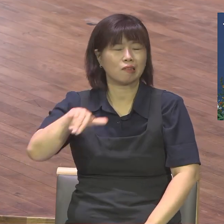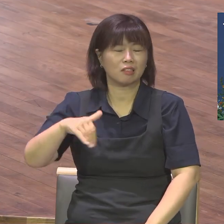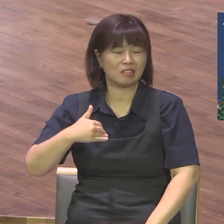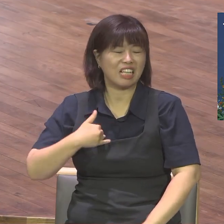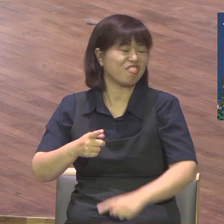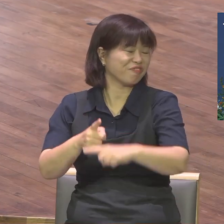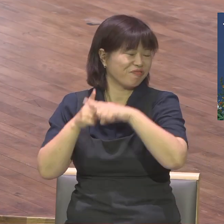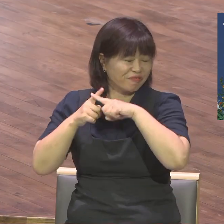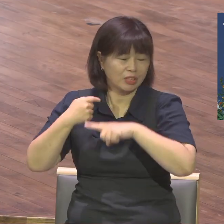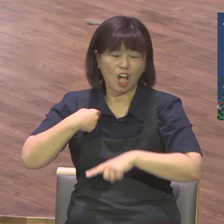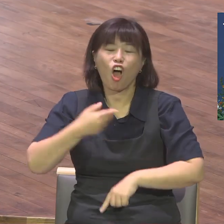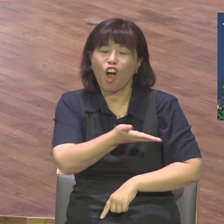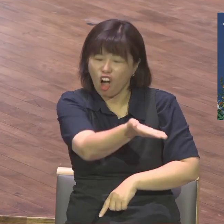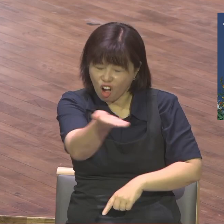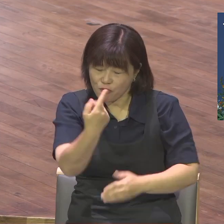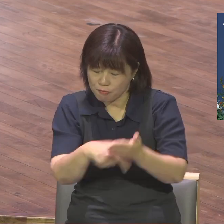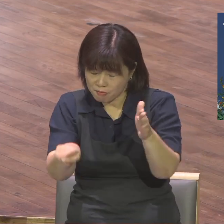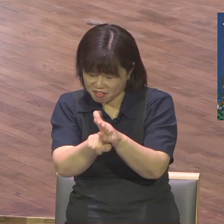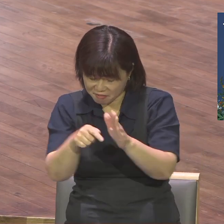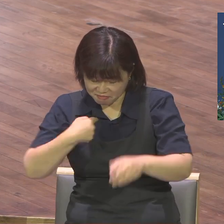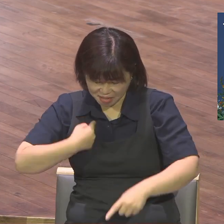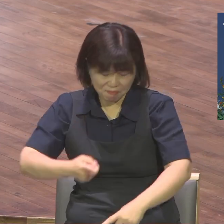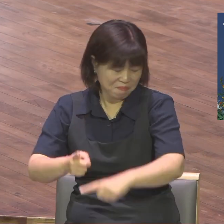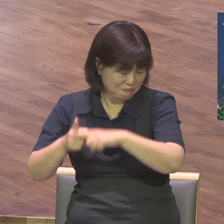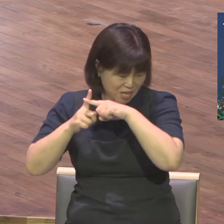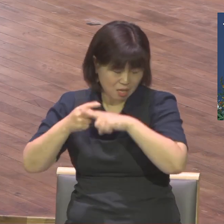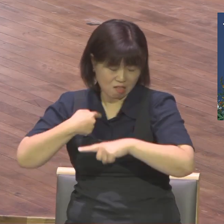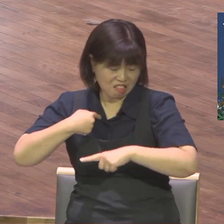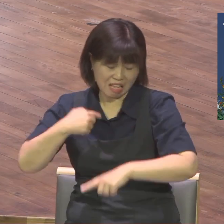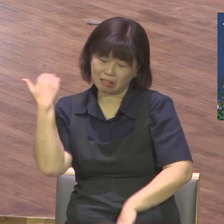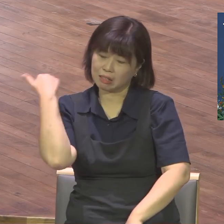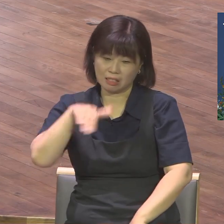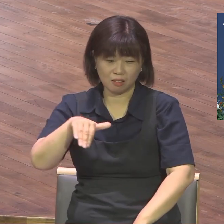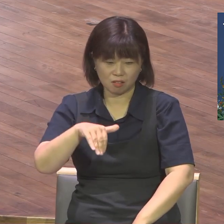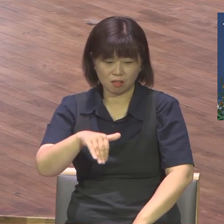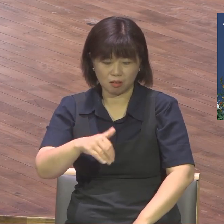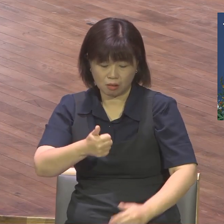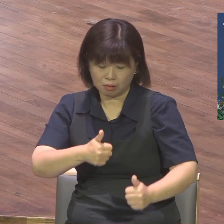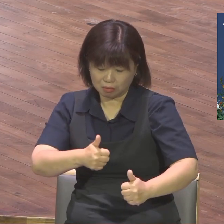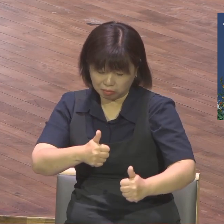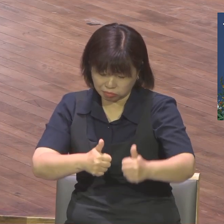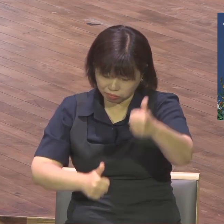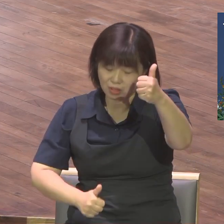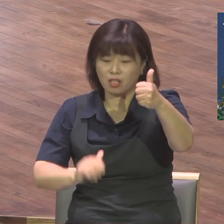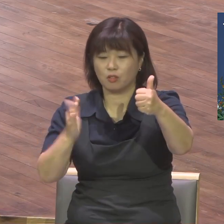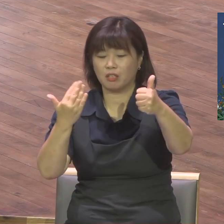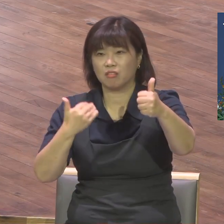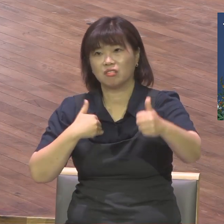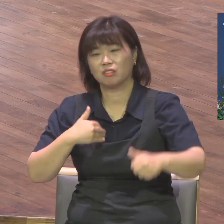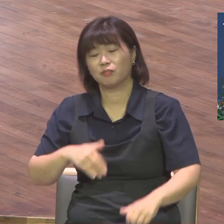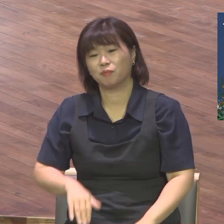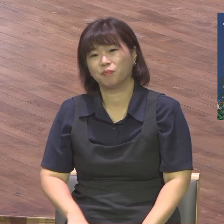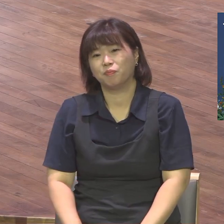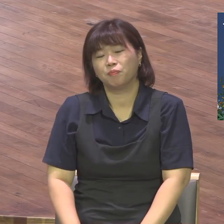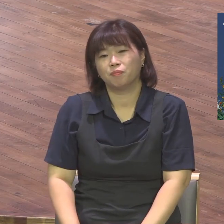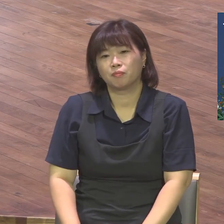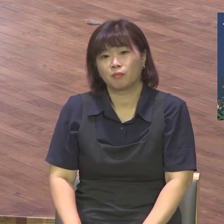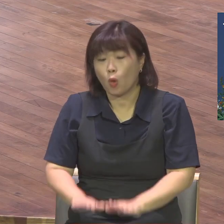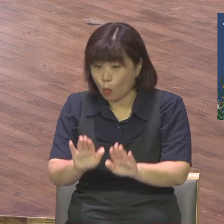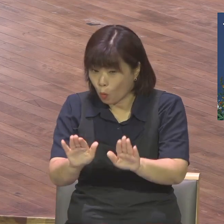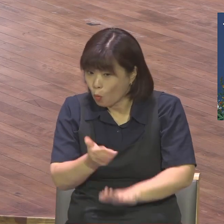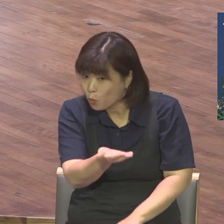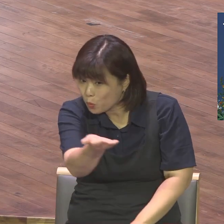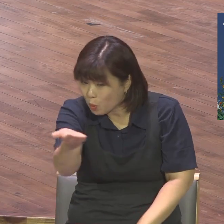아멘. 그래서 우리 미래가요 렘넌트인데 이 언약적 복음운동의 키 복음운동